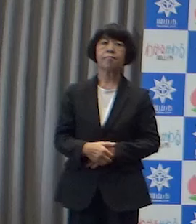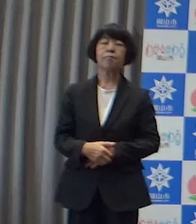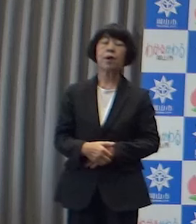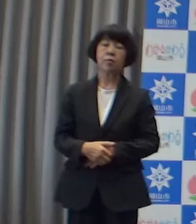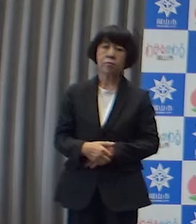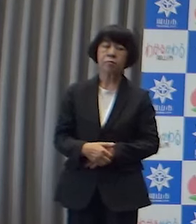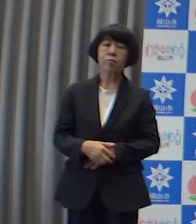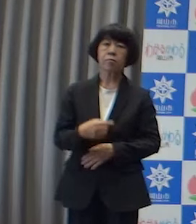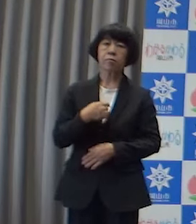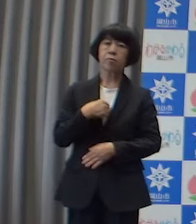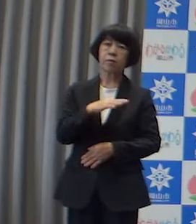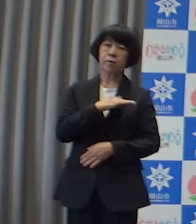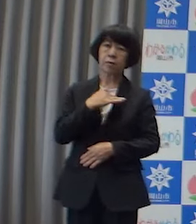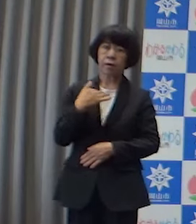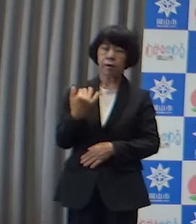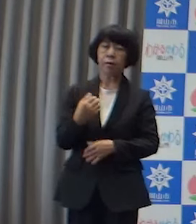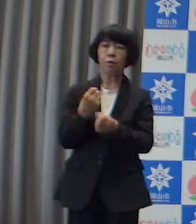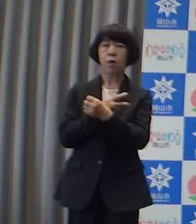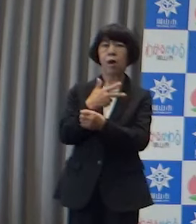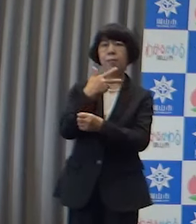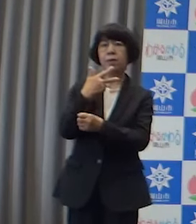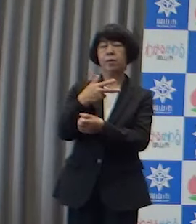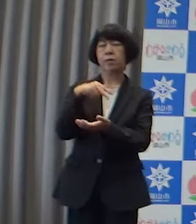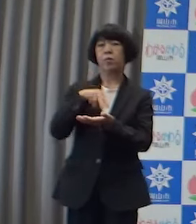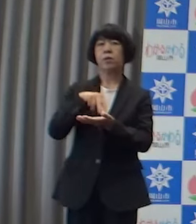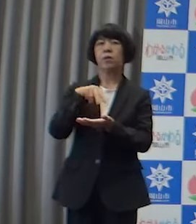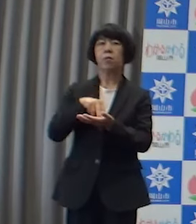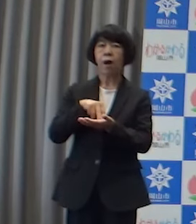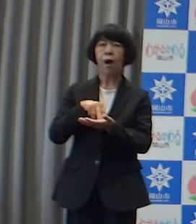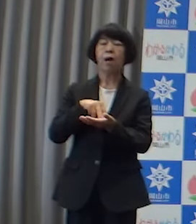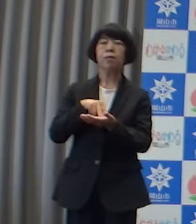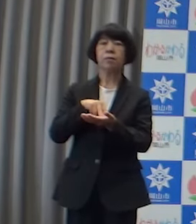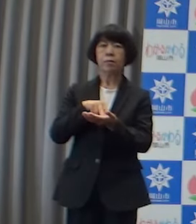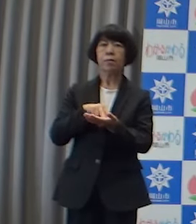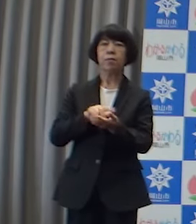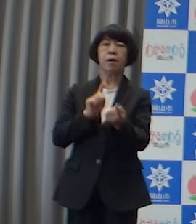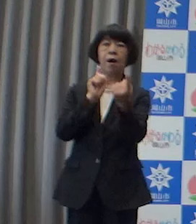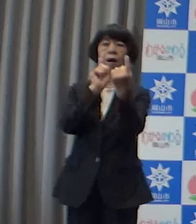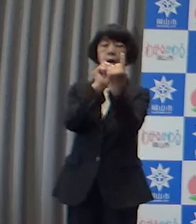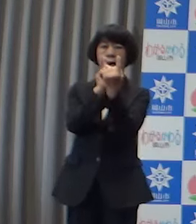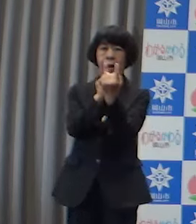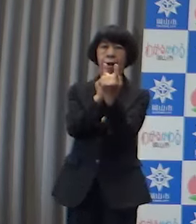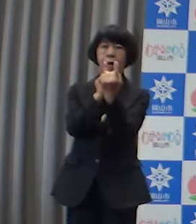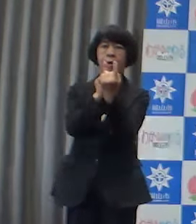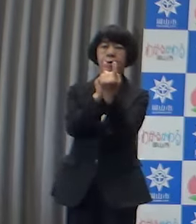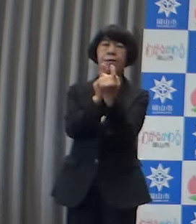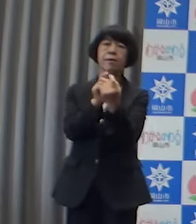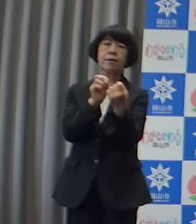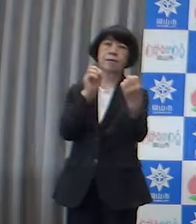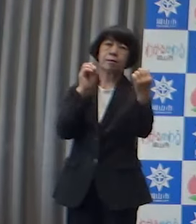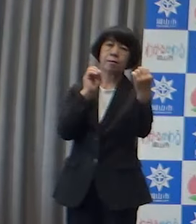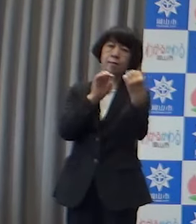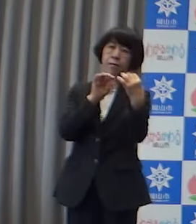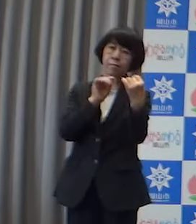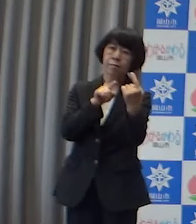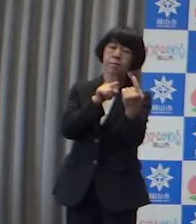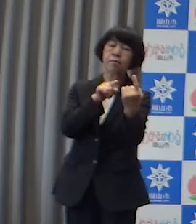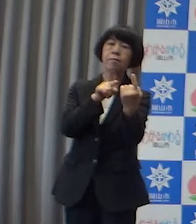我々としてずっと会談をね、お願いをしてきたこともあ